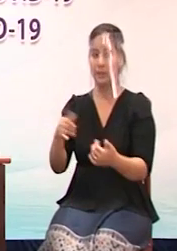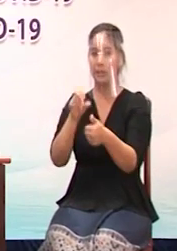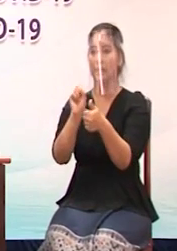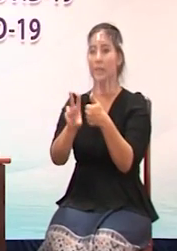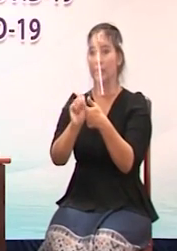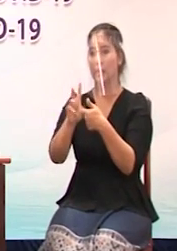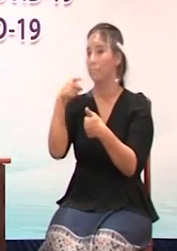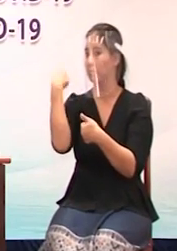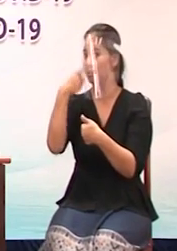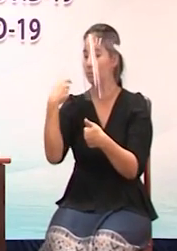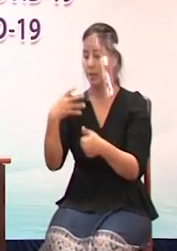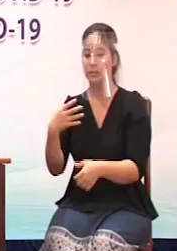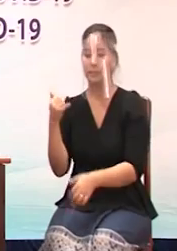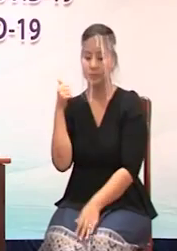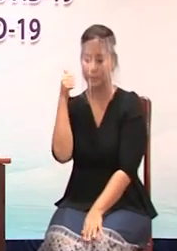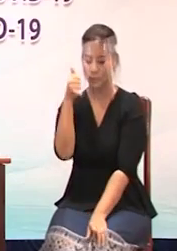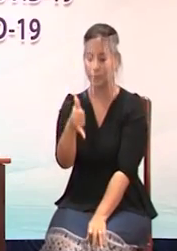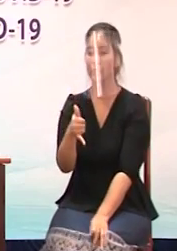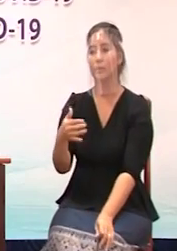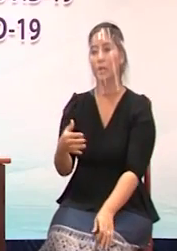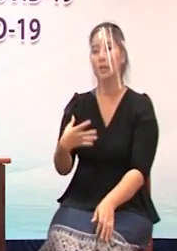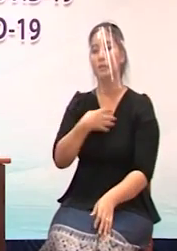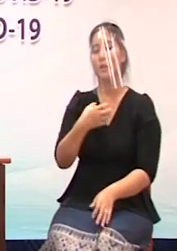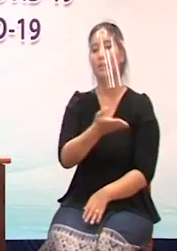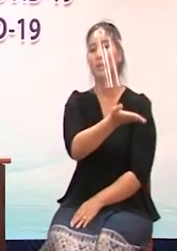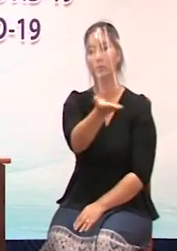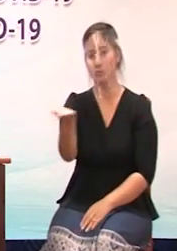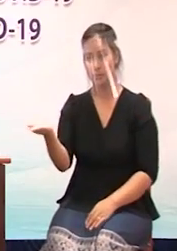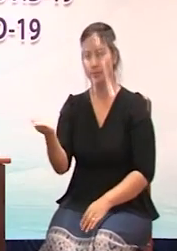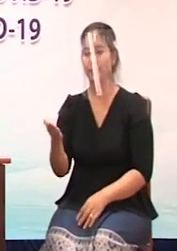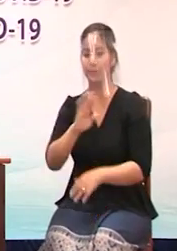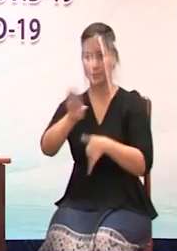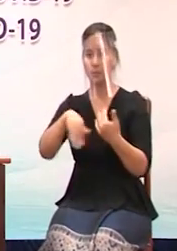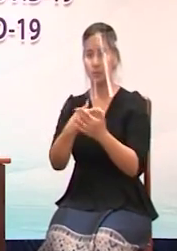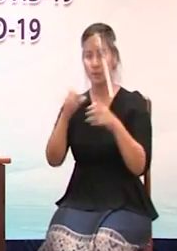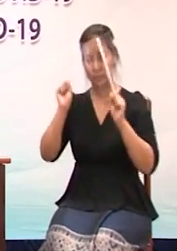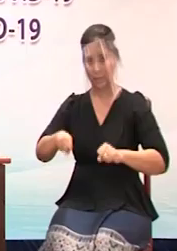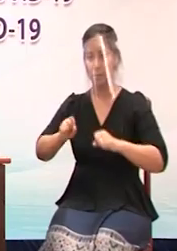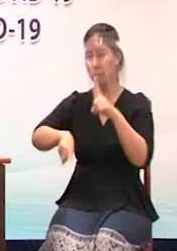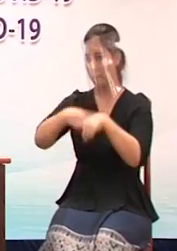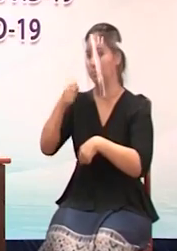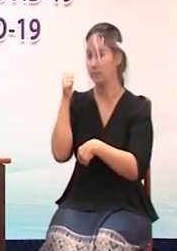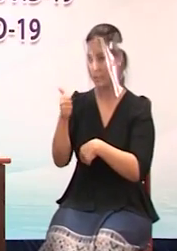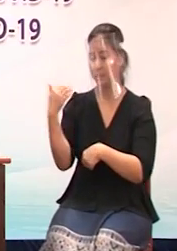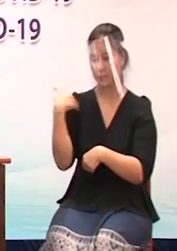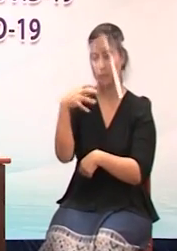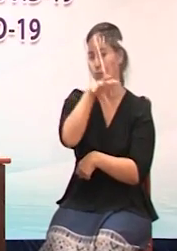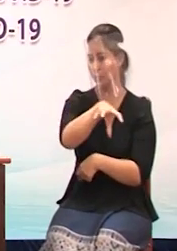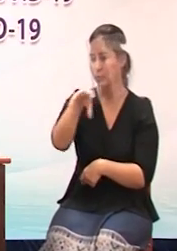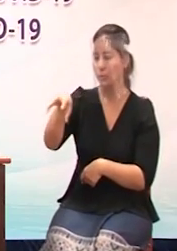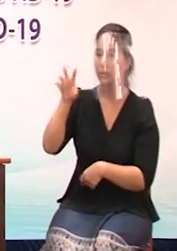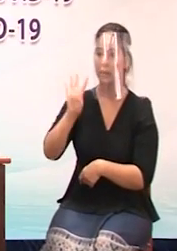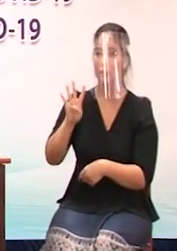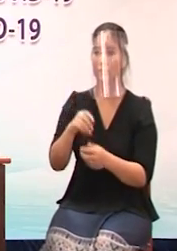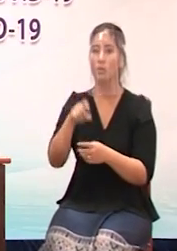รับผู้ที่ไปกวดนั้นแม่นให้บรรดาทานทั้งหมดแหละแม่นสามารถไปได้4จุดนั้นแล้วตอน